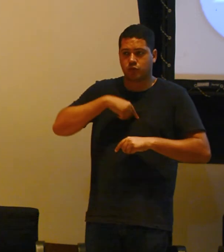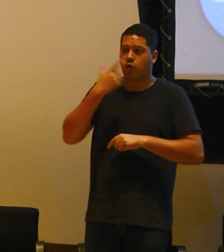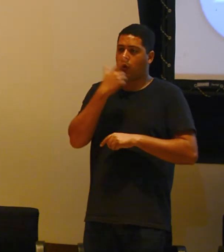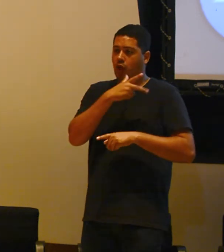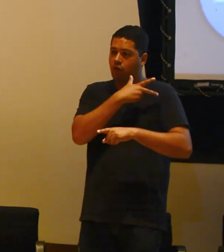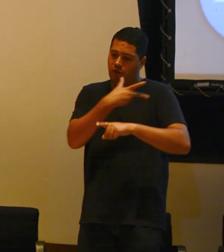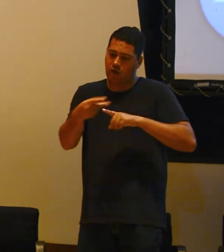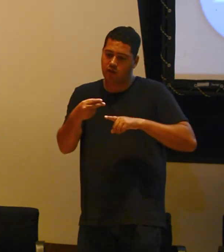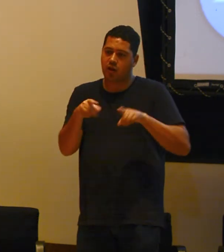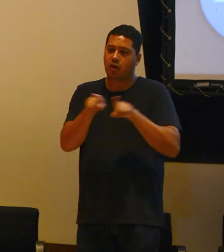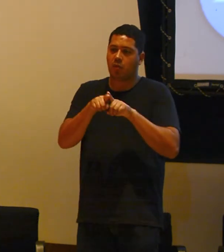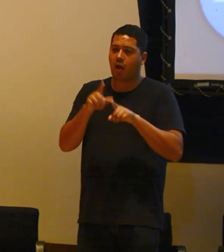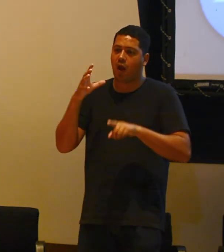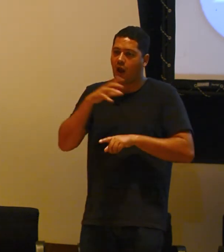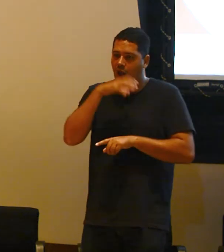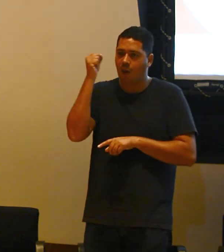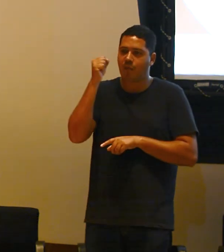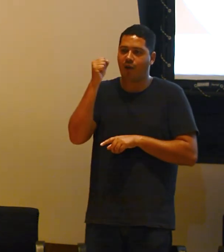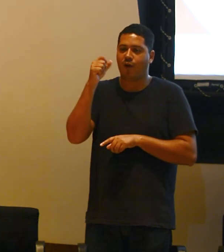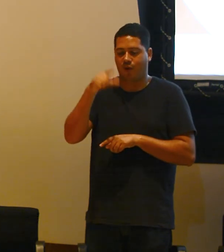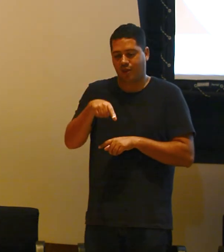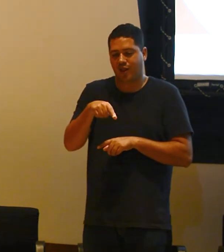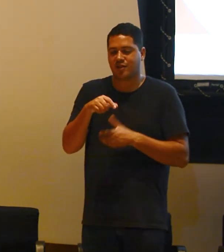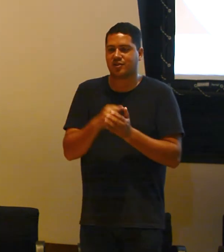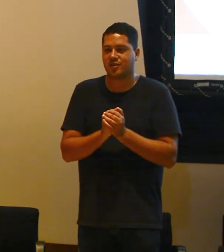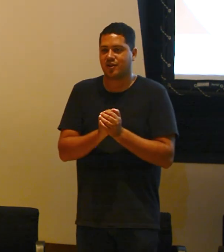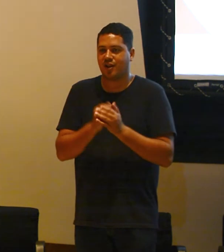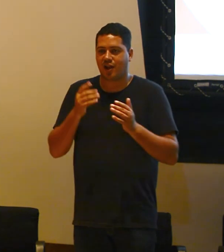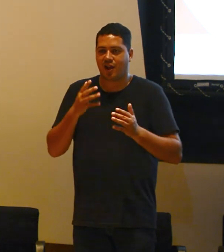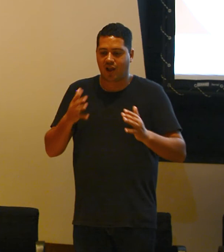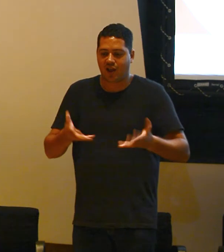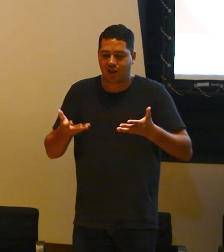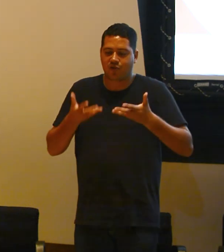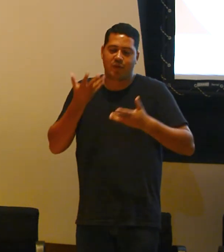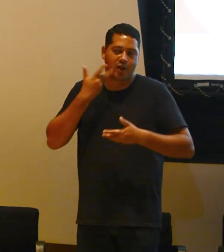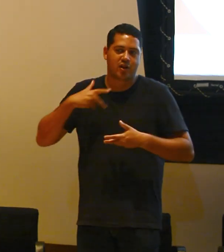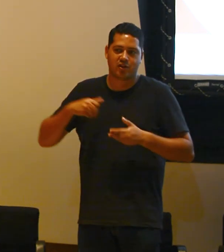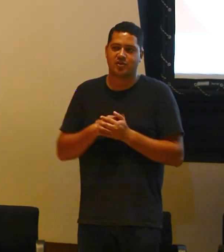campeões nesse momento aí de resultado. Era isso que eu tinha para falar. Muito obrigada.